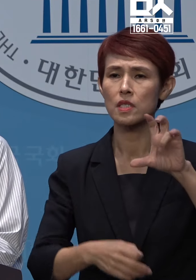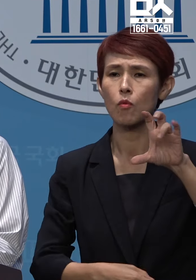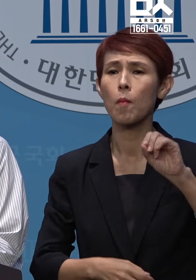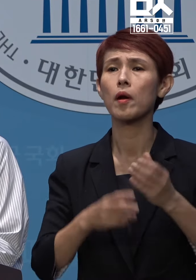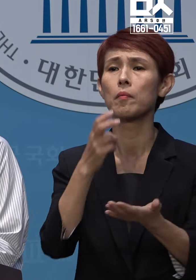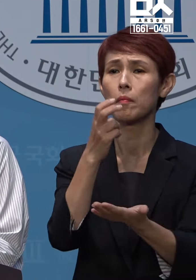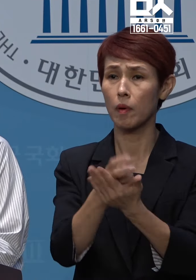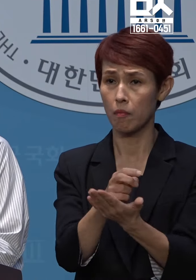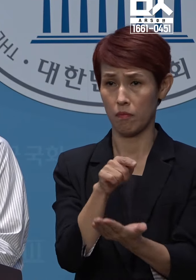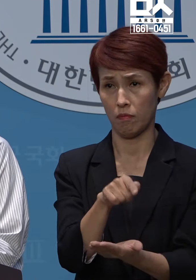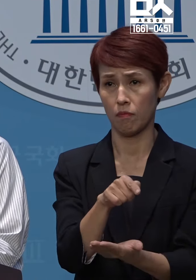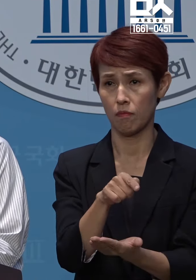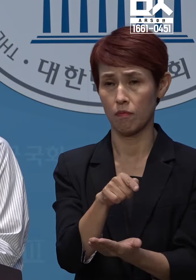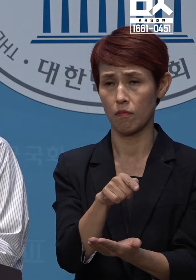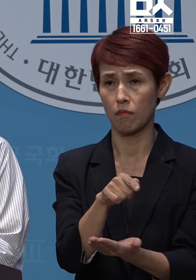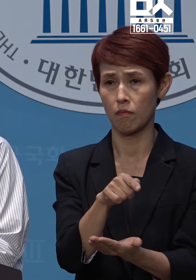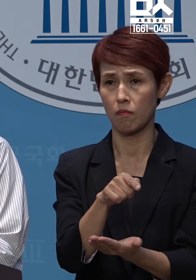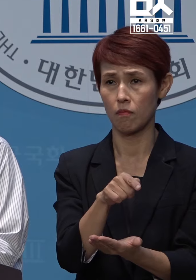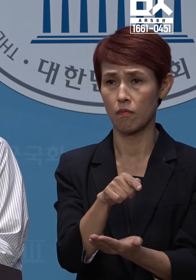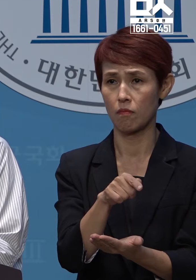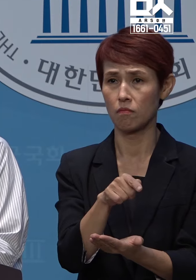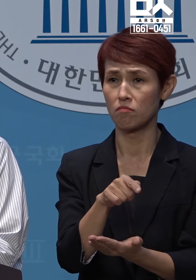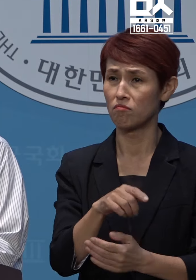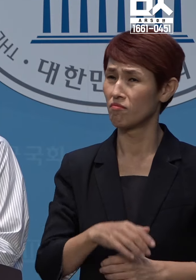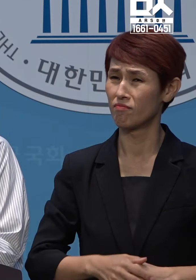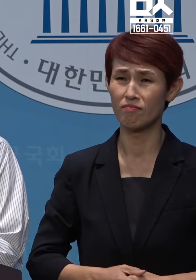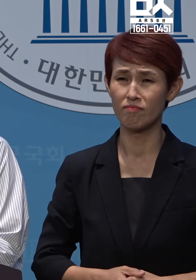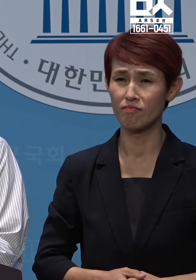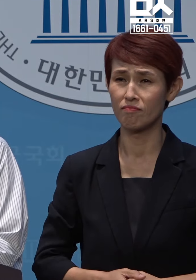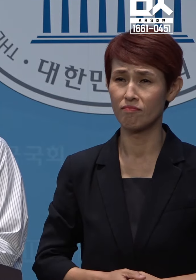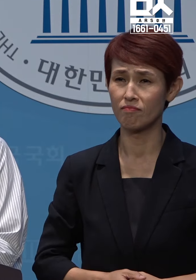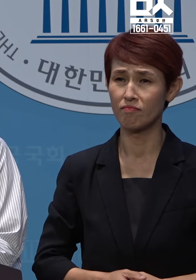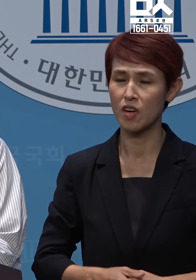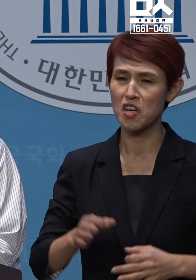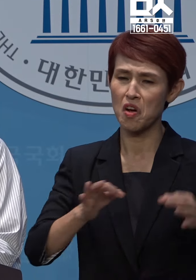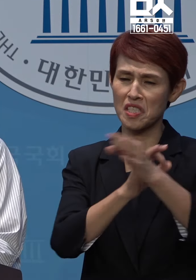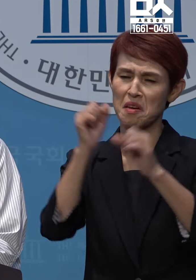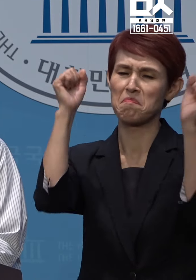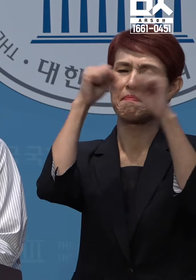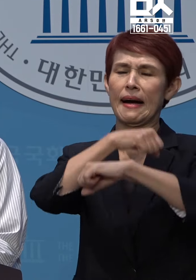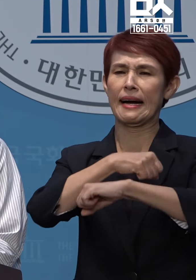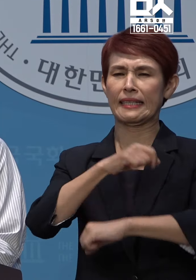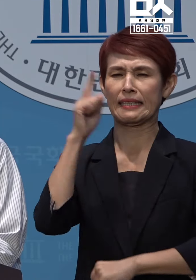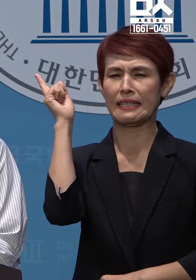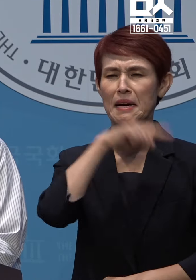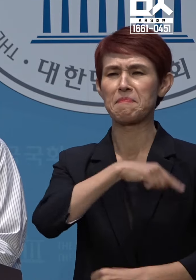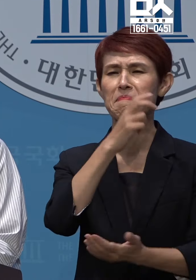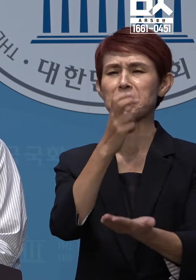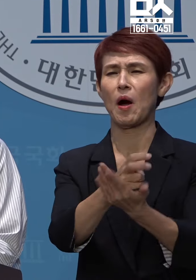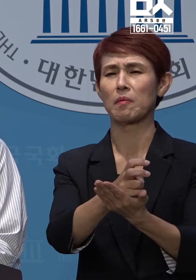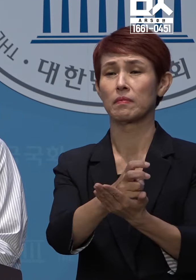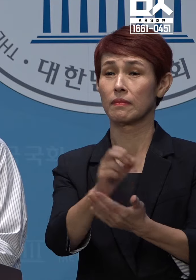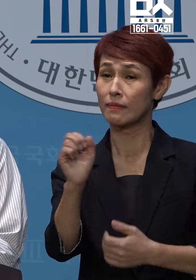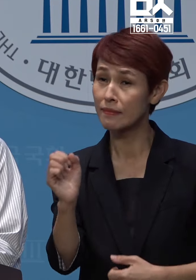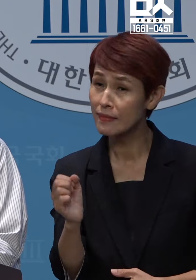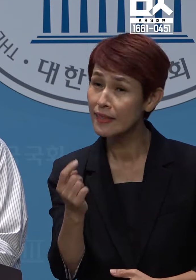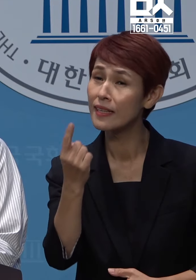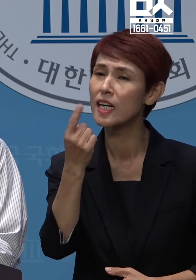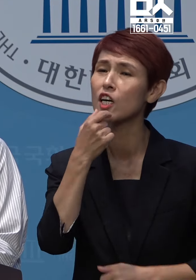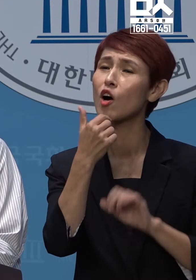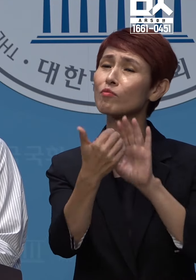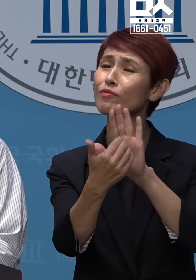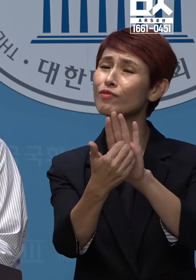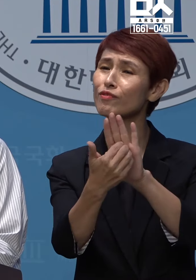25만 원 민생 지원금 지급법 대해 경제를 망치는 악법이라서